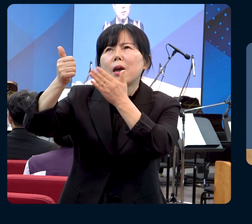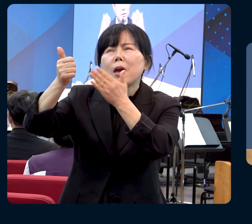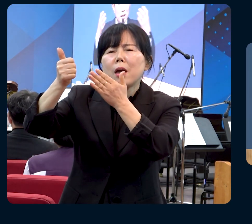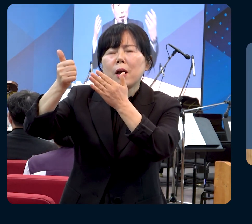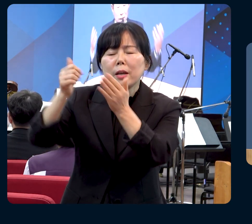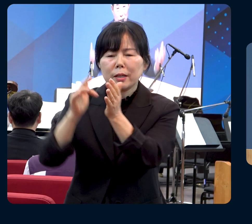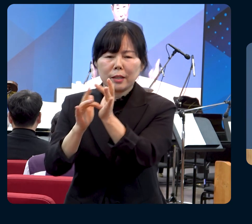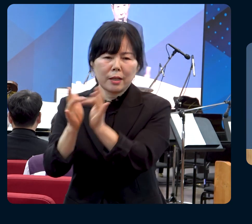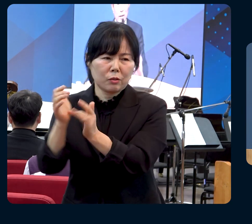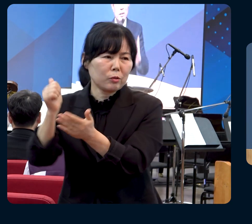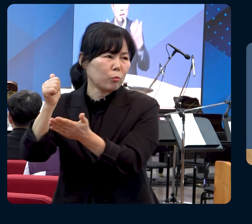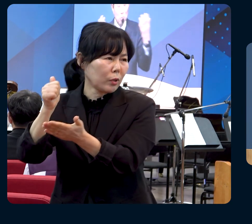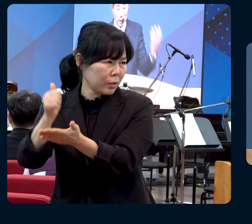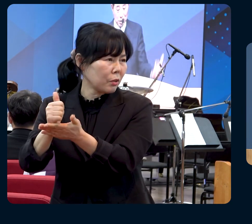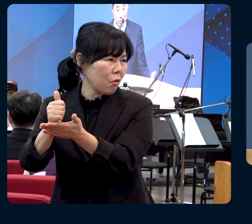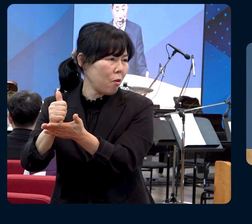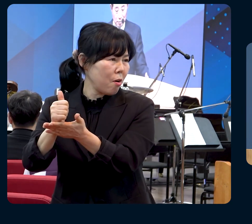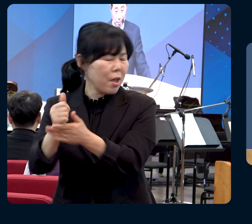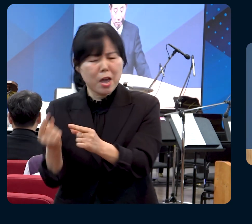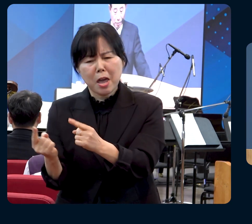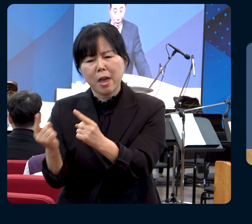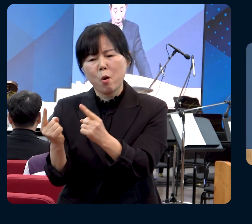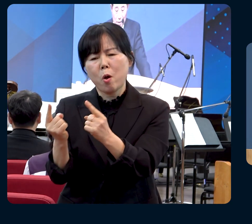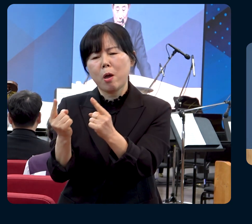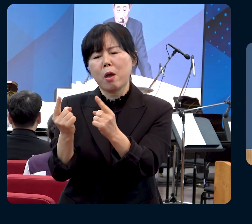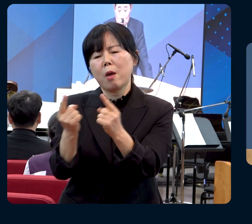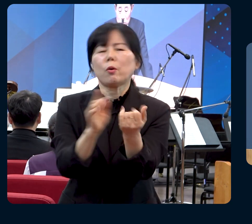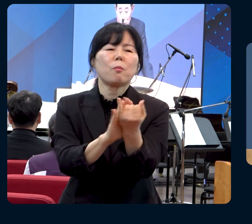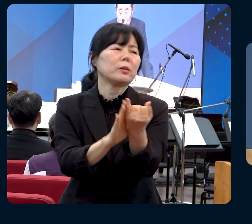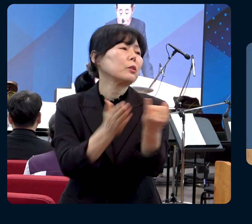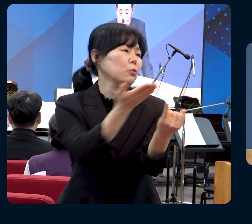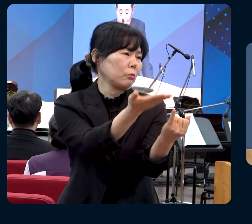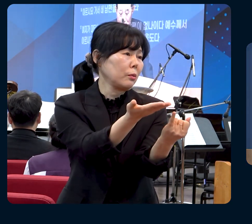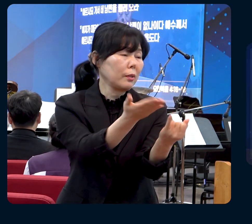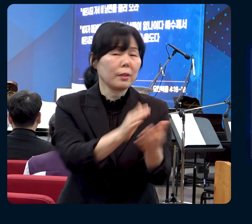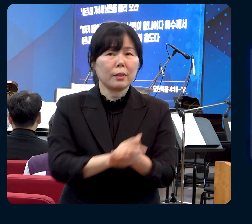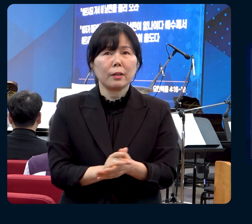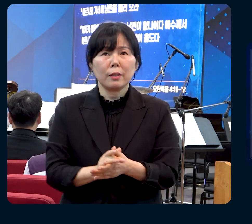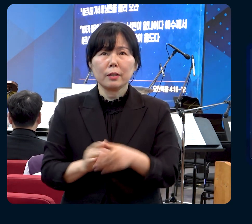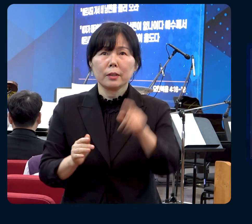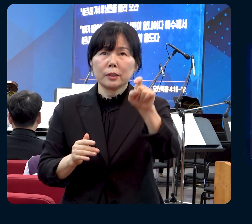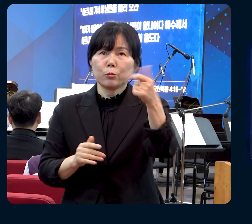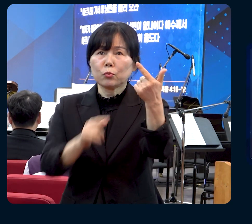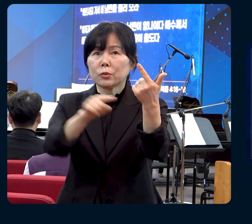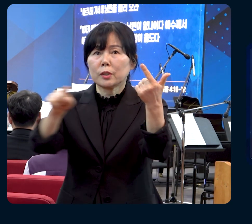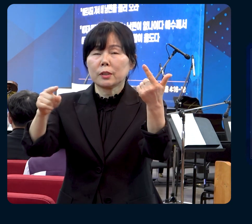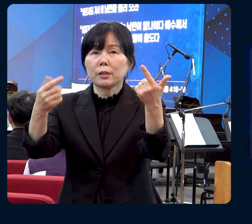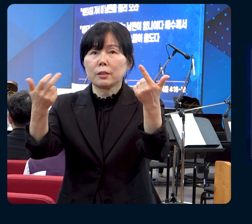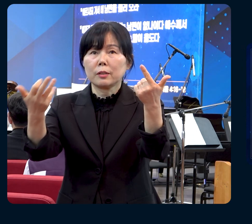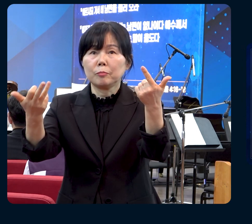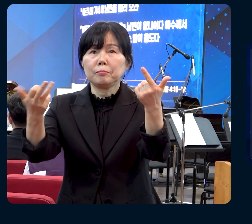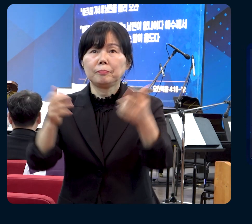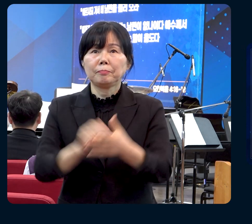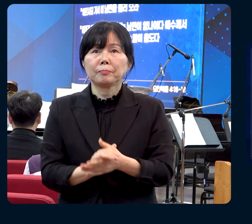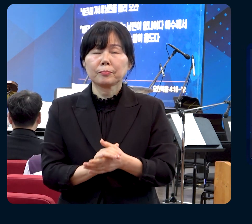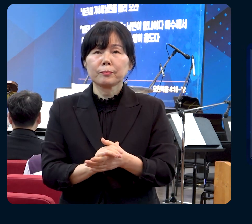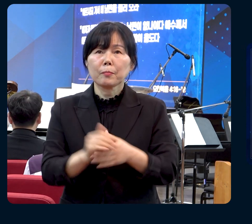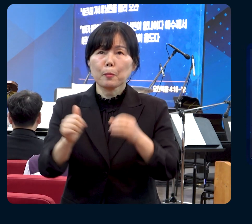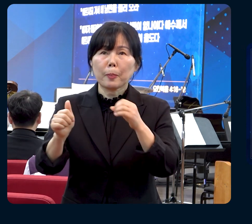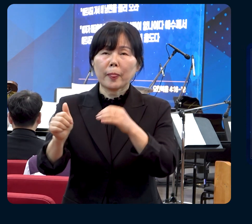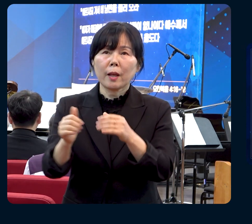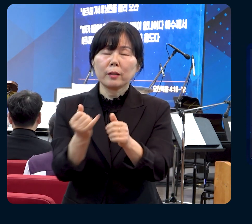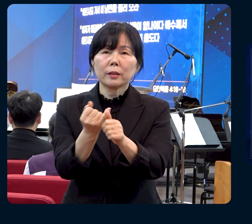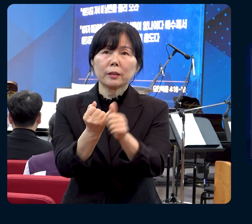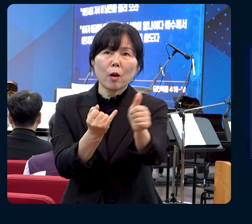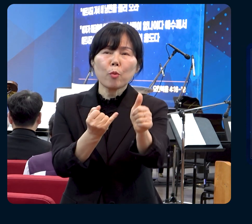여자를 그렇게 세워가십니다. 자, 16절에서 18절을 읽습니다. 이르시되 가서 내